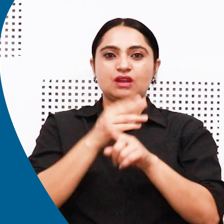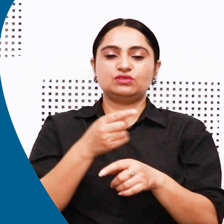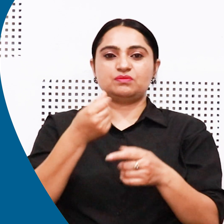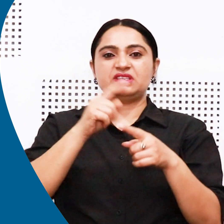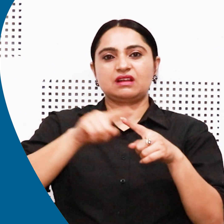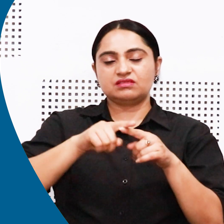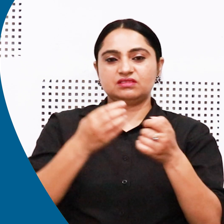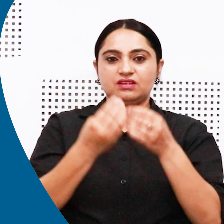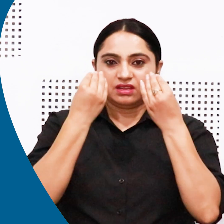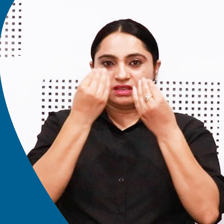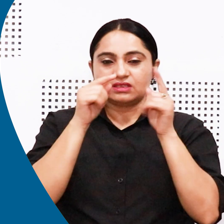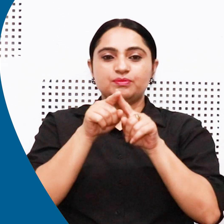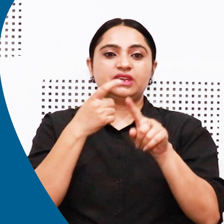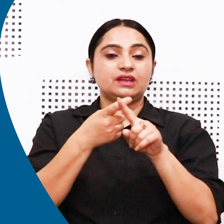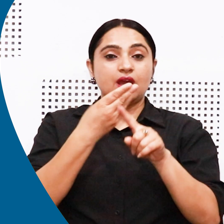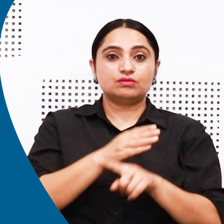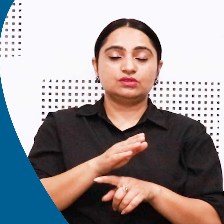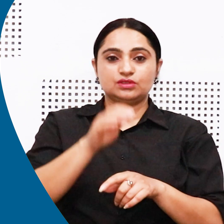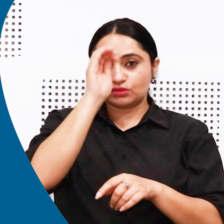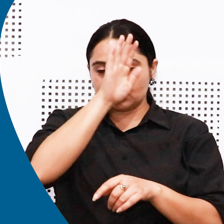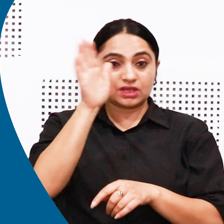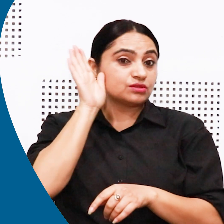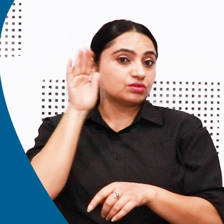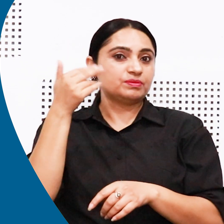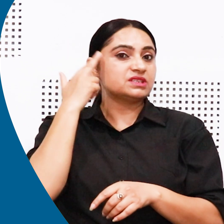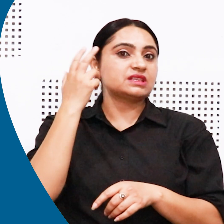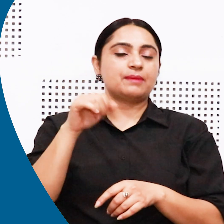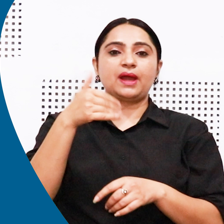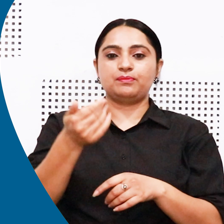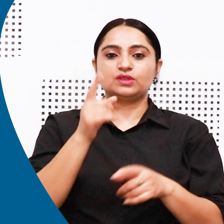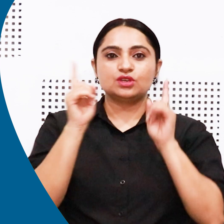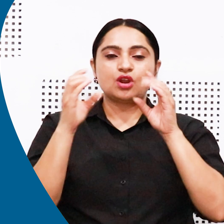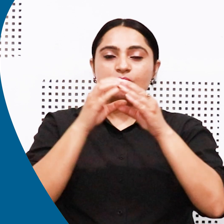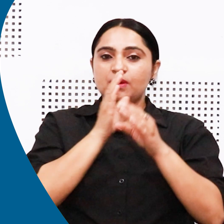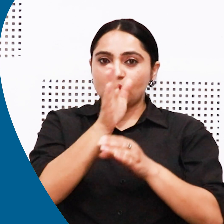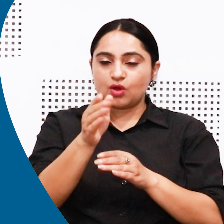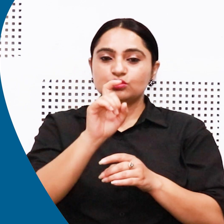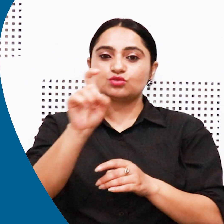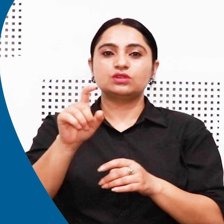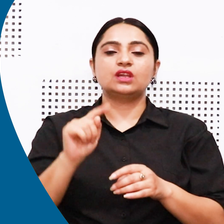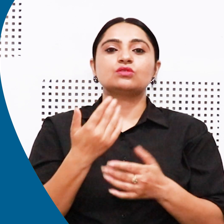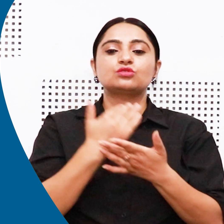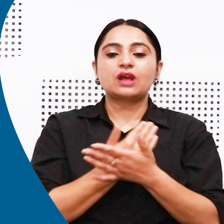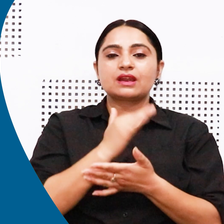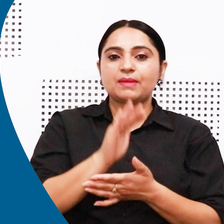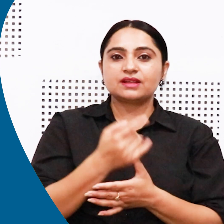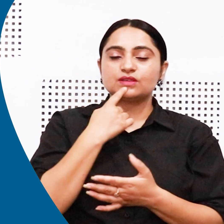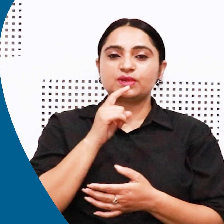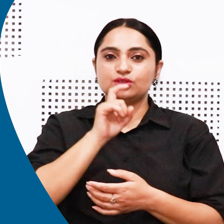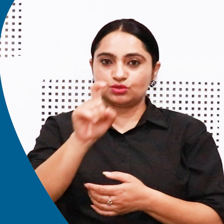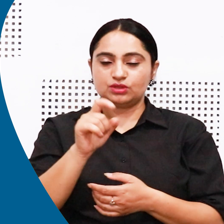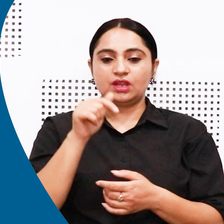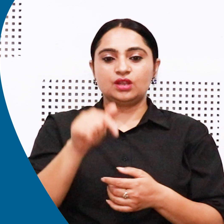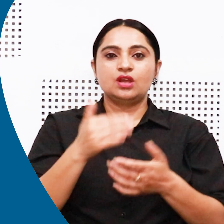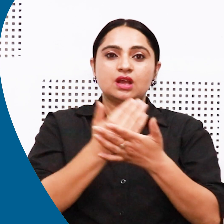भएर अब त्यही सूचना सुनिसकेपछि अब अलिक थाहा भएपछि नगरपालिकामा गएर सोध्ने के कसो कार्यक्रम आएछ भनेर। यो